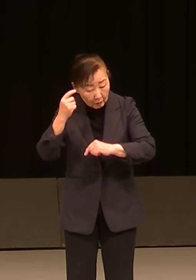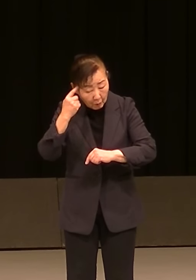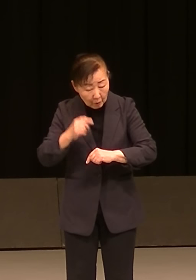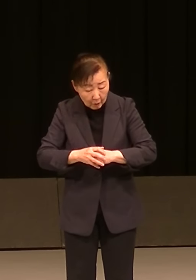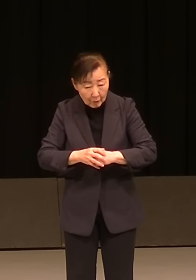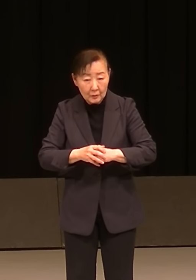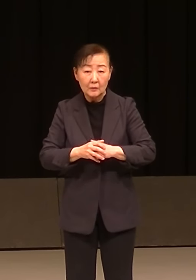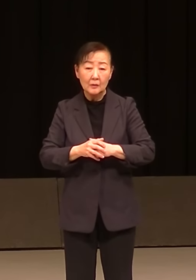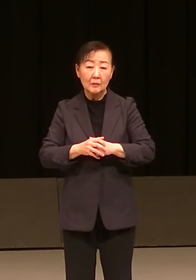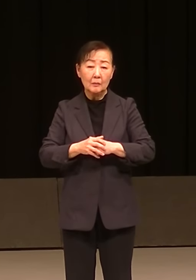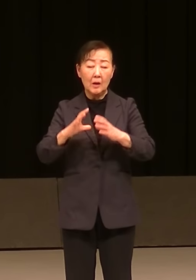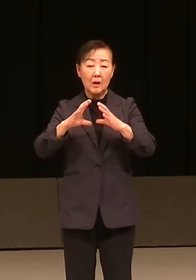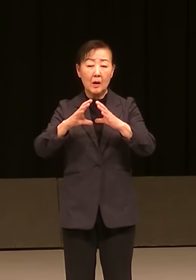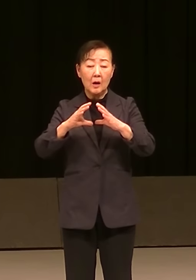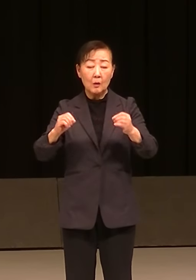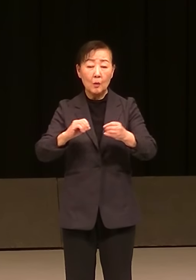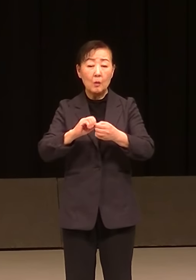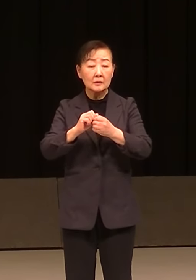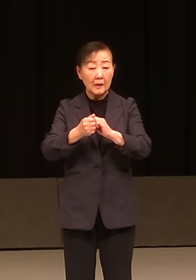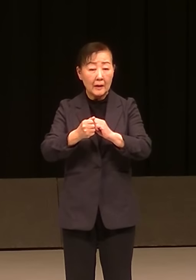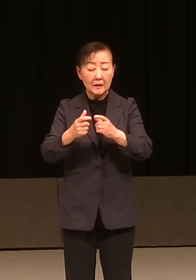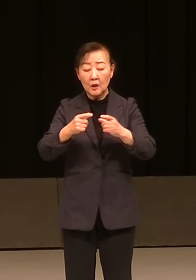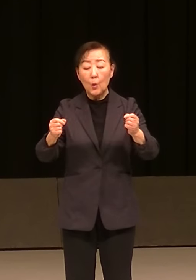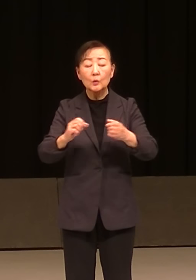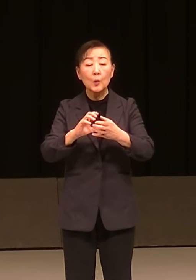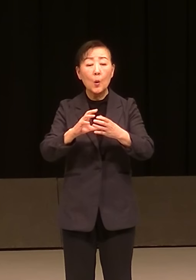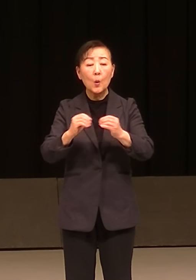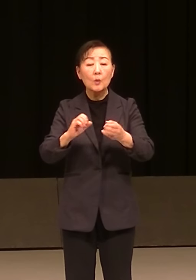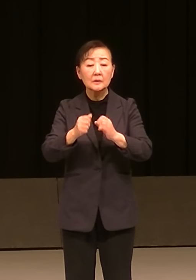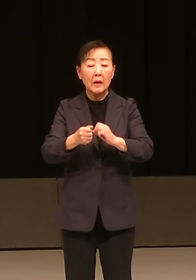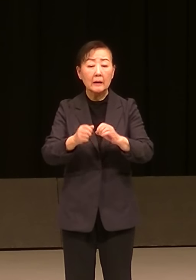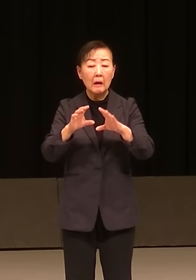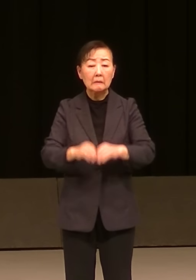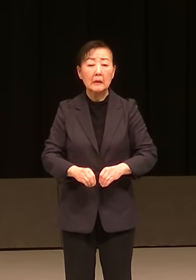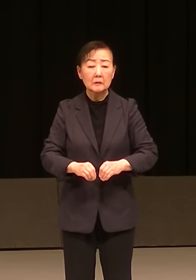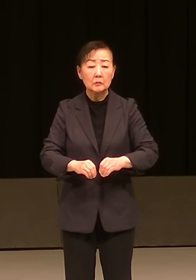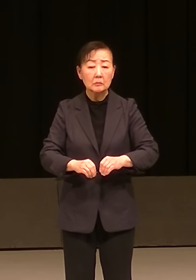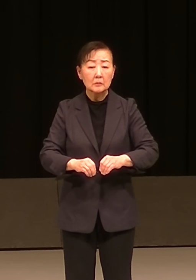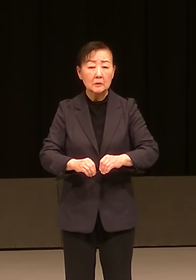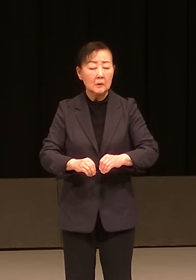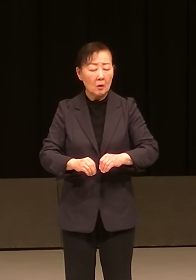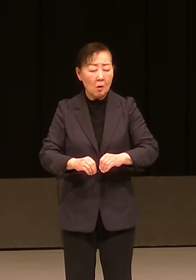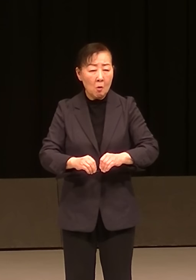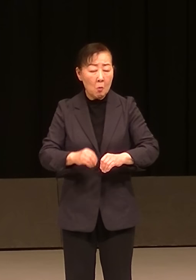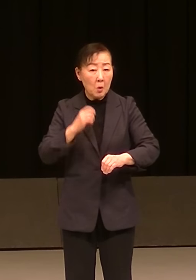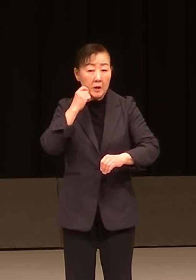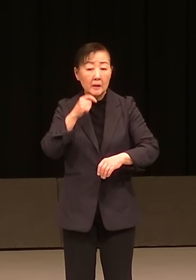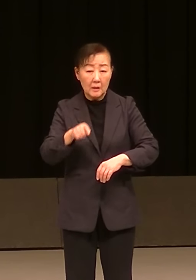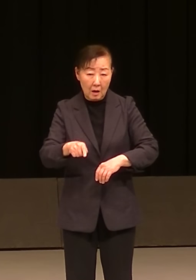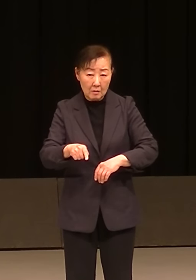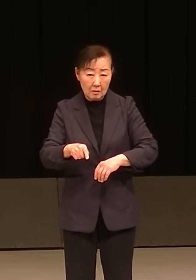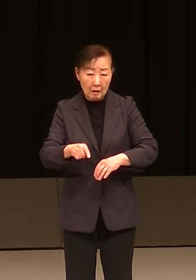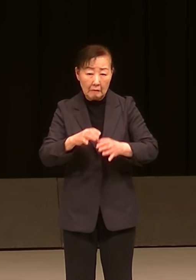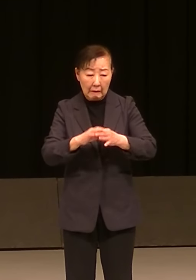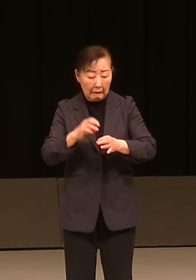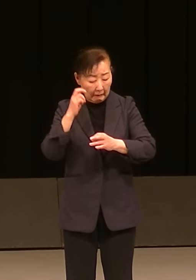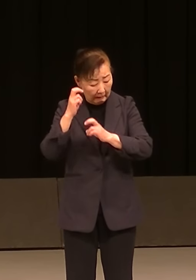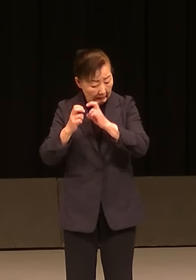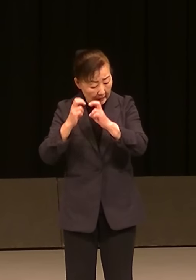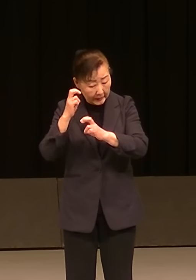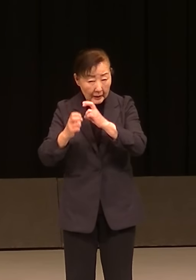で、国債、日本国債が破綻するというようなことには持っていけないので、悩みなが